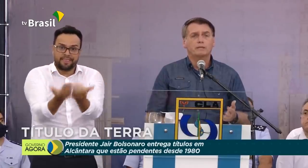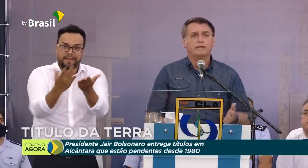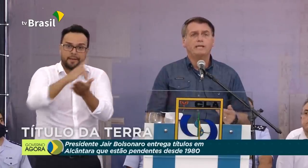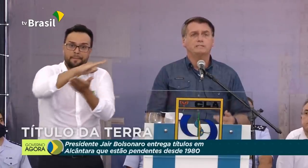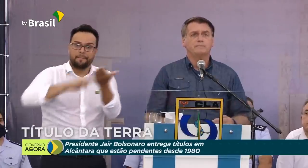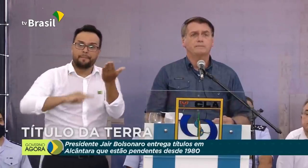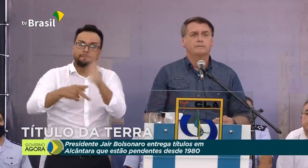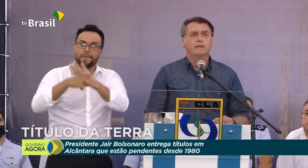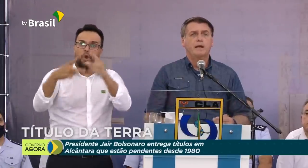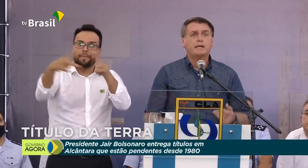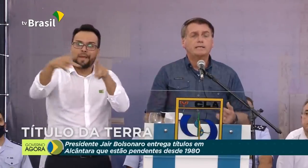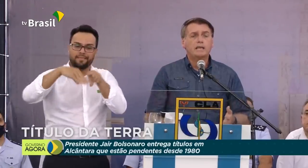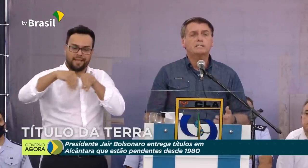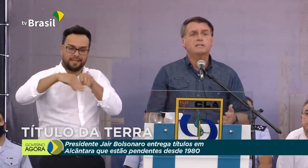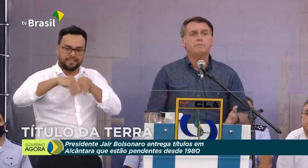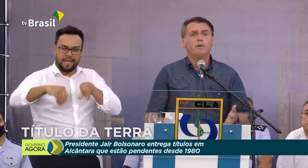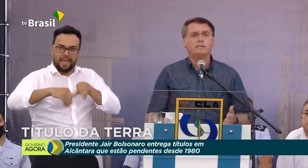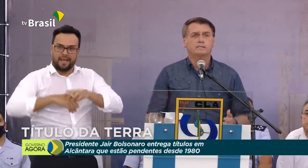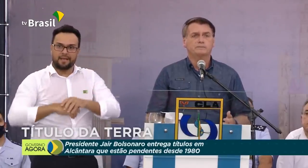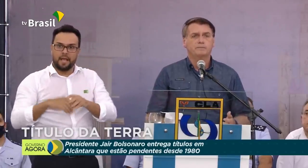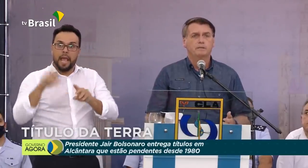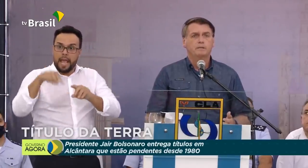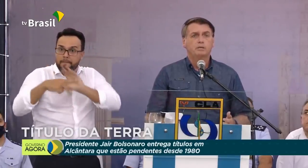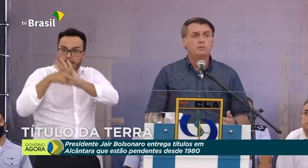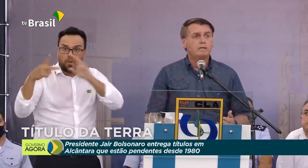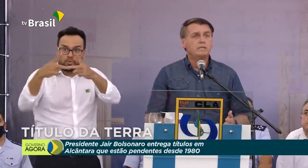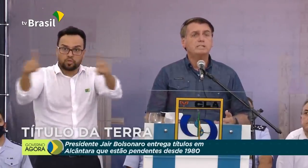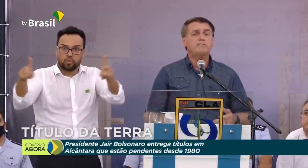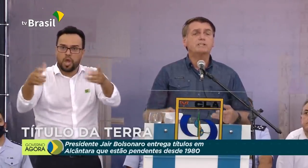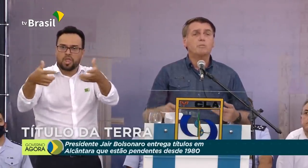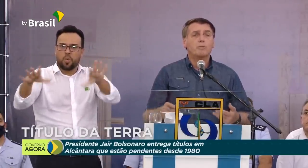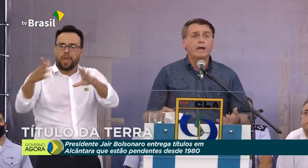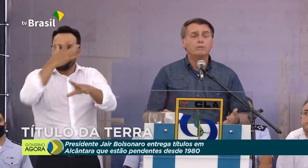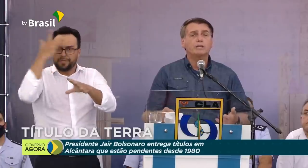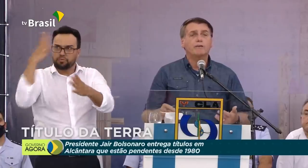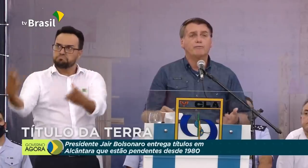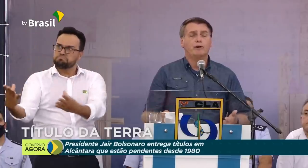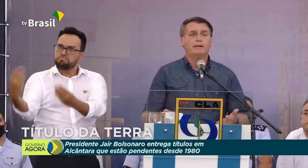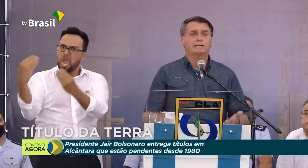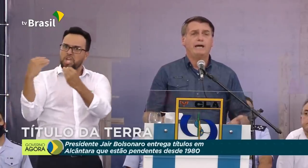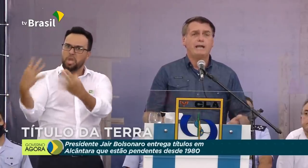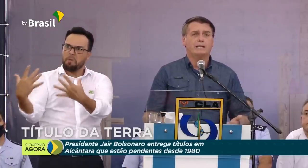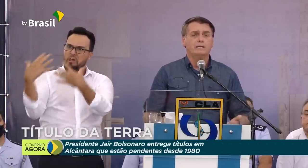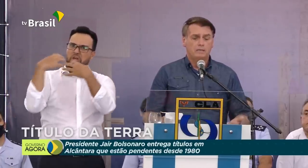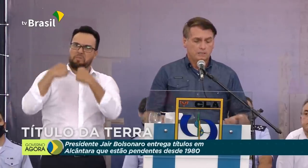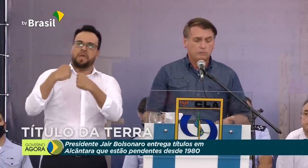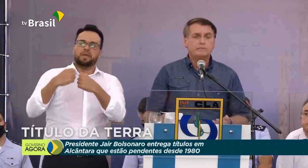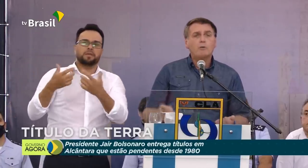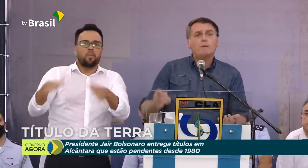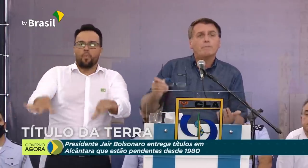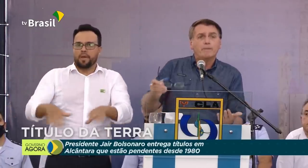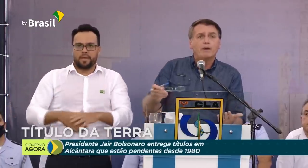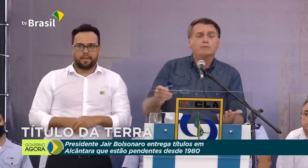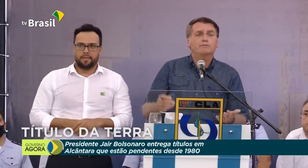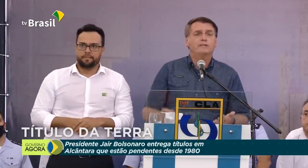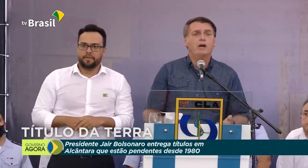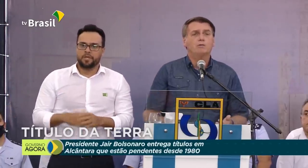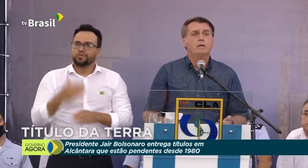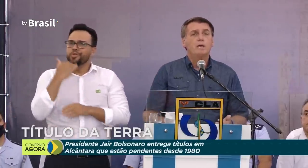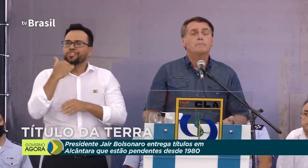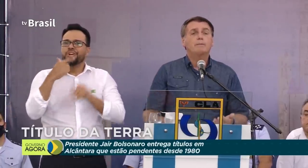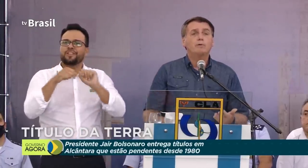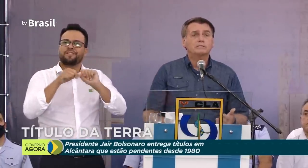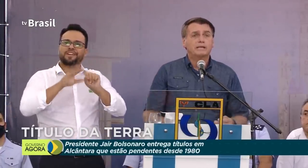de propriedade àqueles que têm posse. Não adianta você fazer um plano de reforma agrária e não dar um papel no